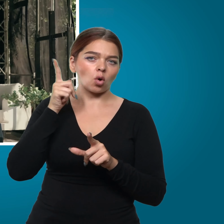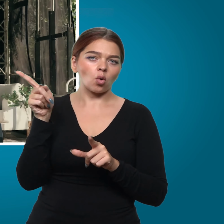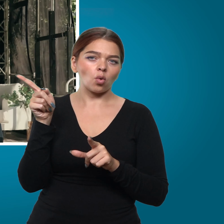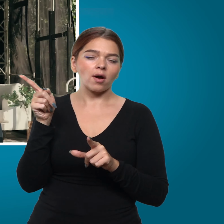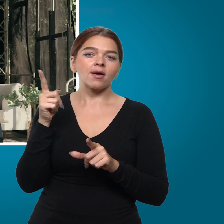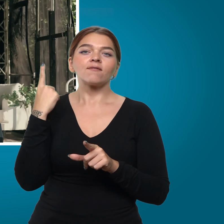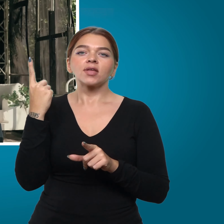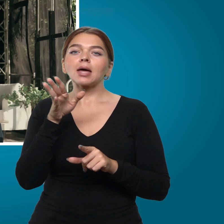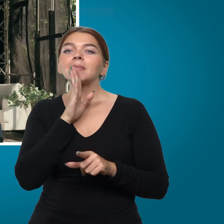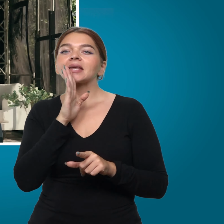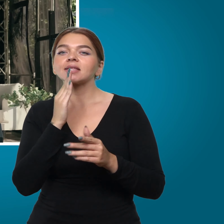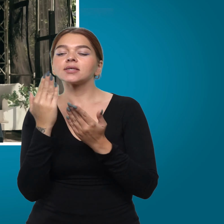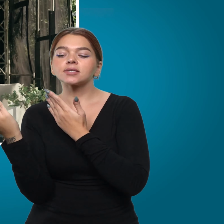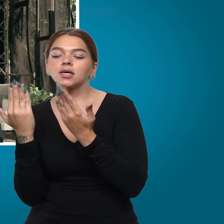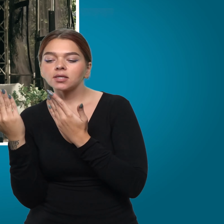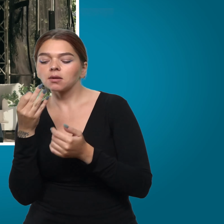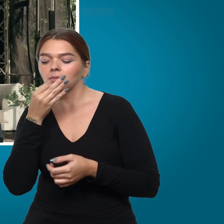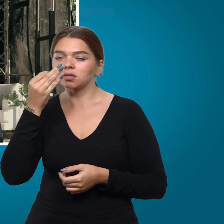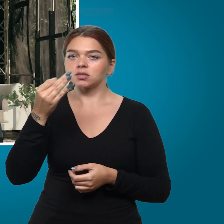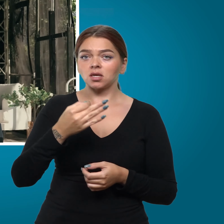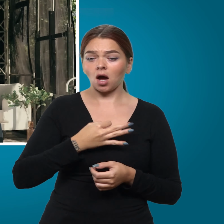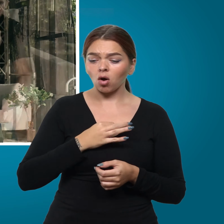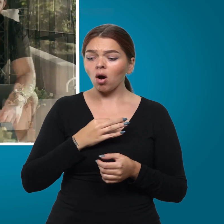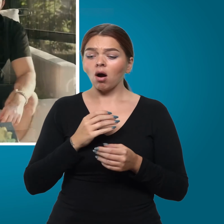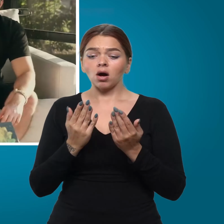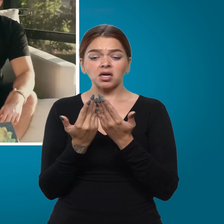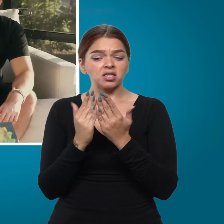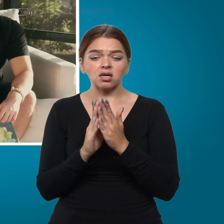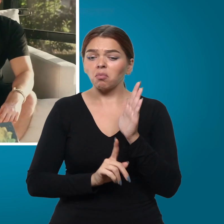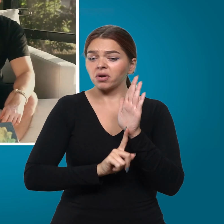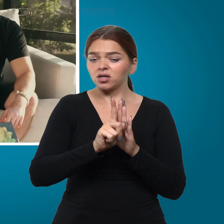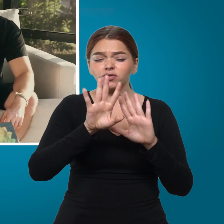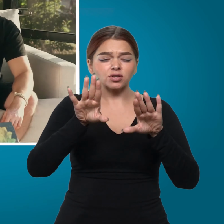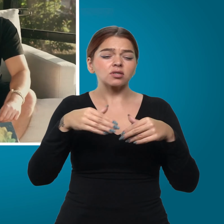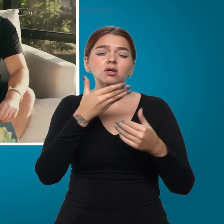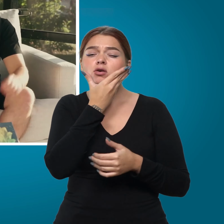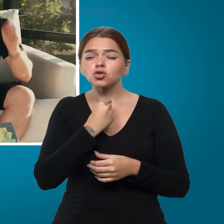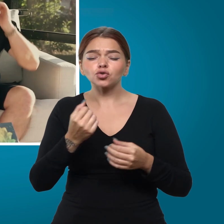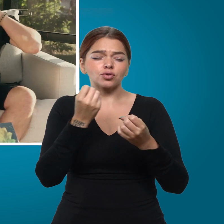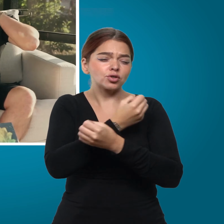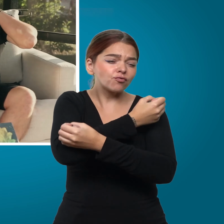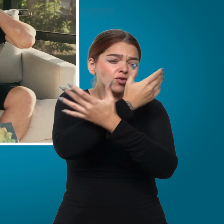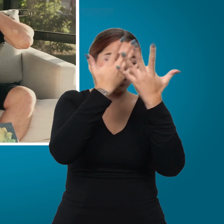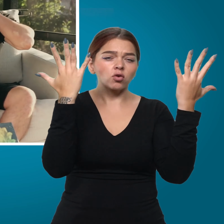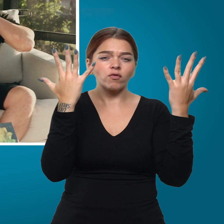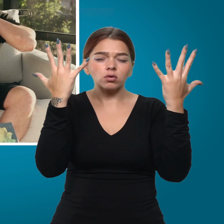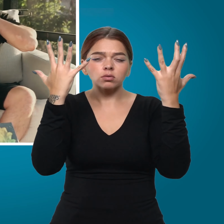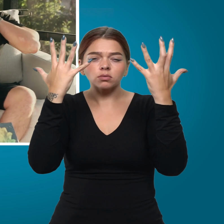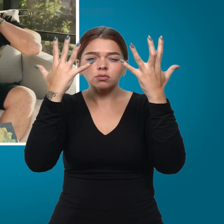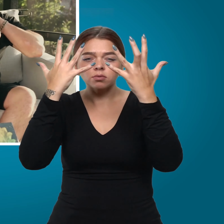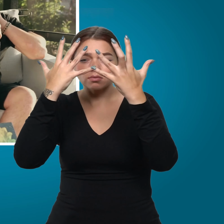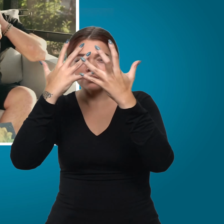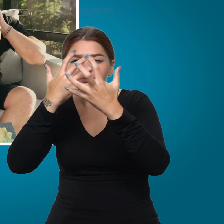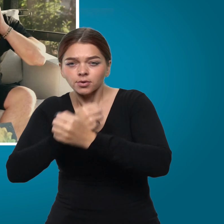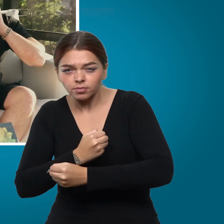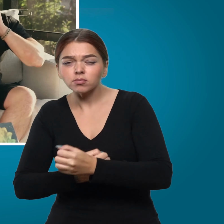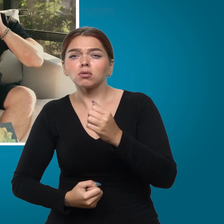Šitą temą galbūt galim kažkaip praplėsti. Čia sunki tema. Labai sunki tema. Bet aš irgi girdėjau apie savo knygą tokį